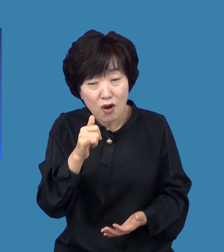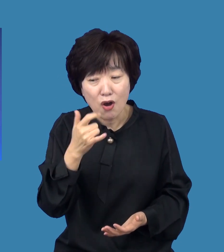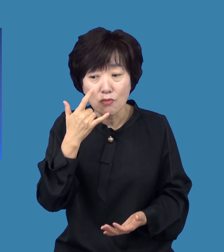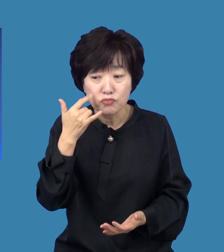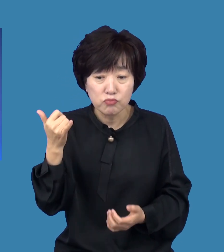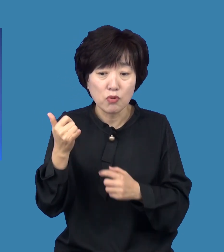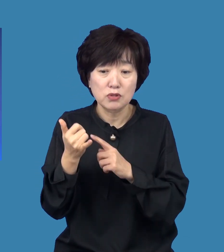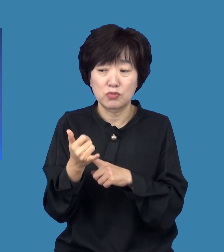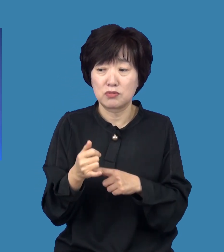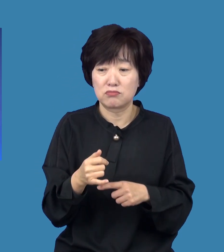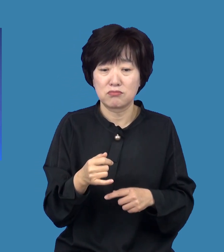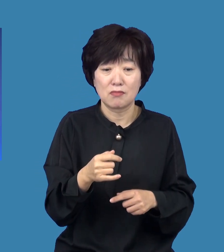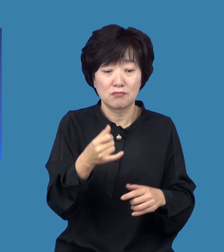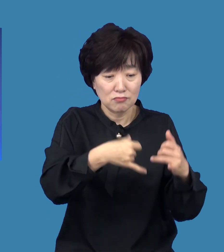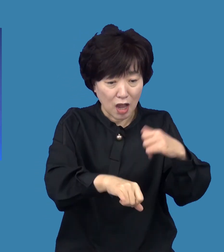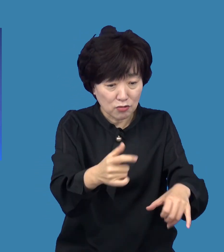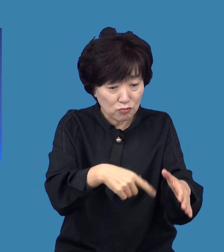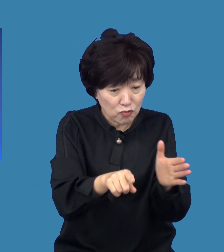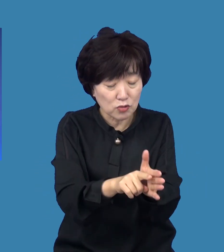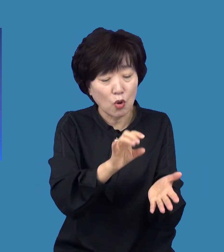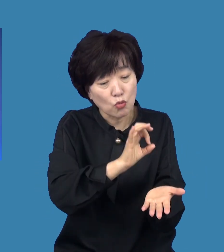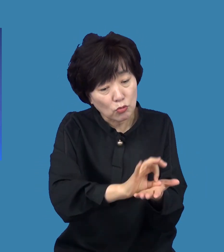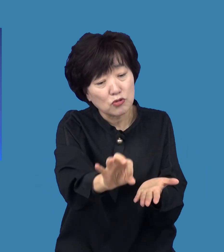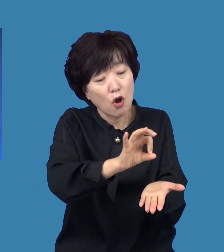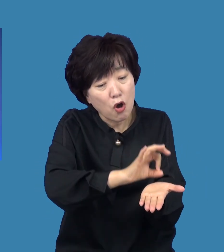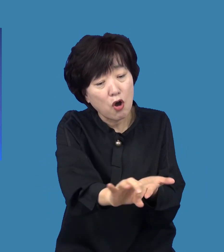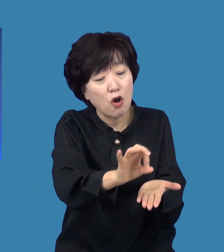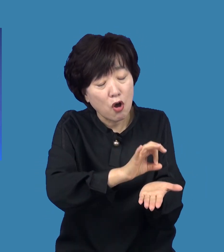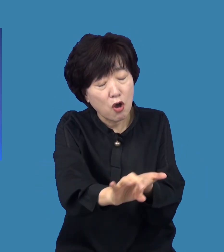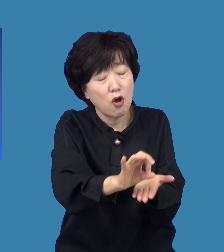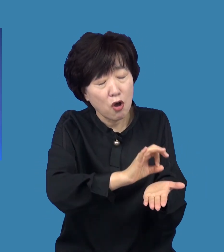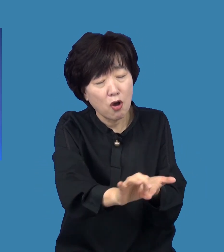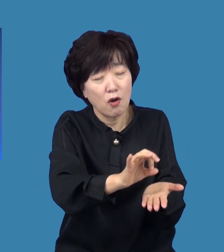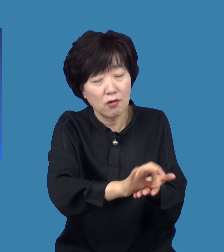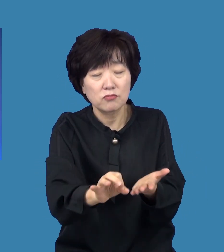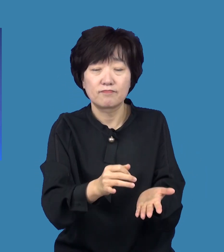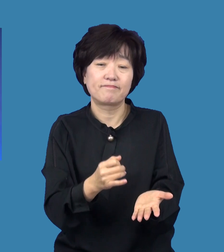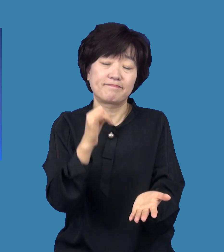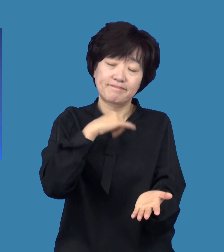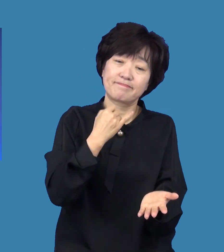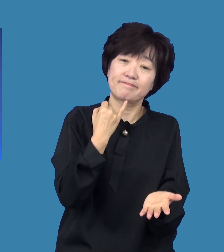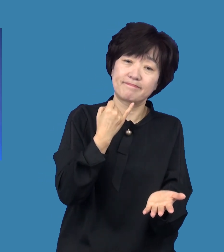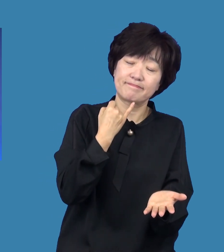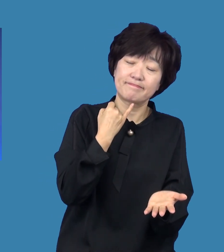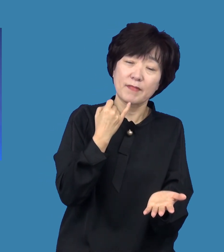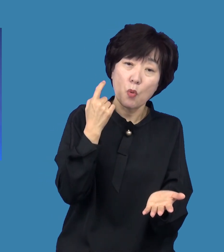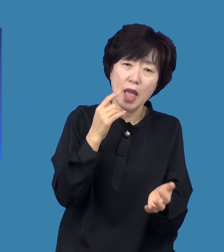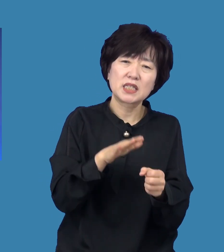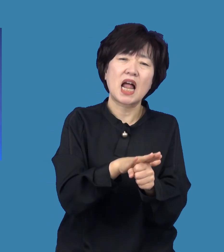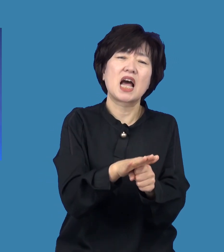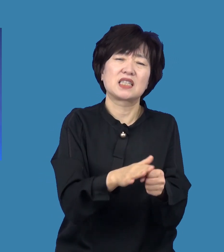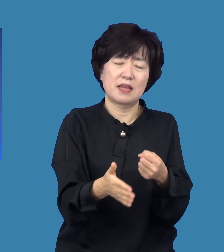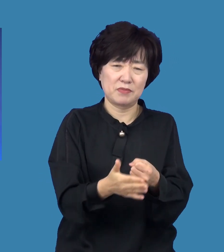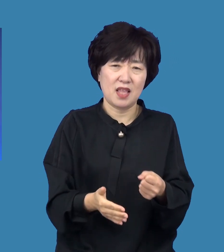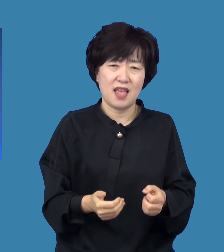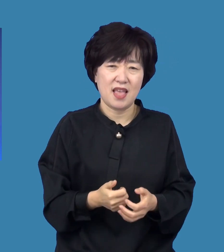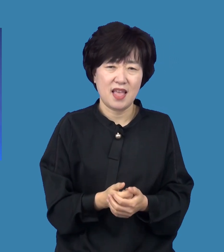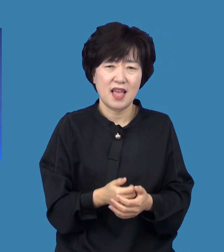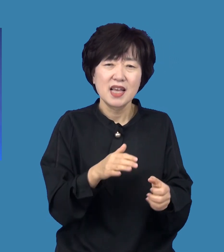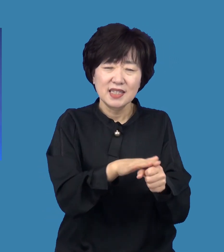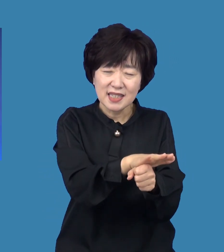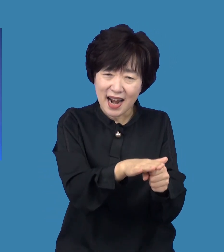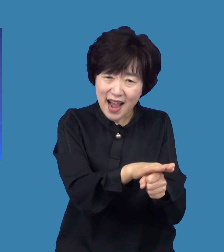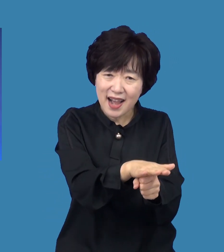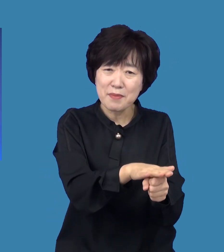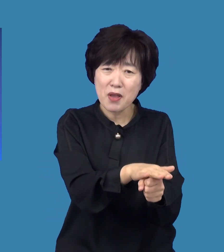몰라. 그렇게 쓰고 있다는 인식도 없어. 엄청나게 쓰고 있는데 왜 그럴까요? 사랑하니까. 사랑하면 여러분